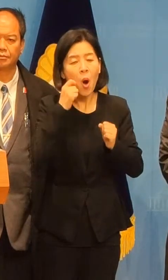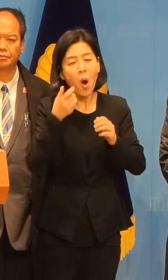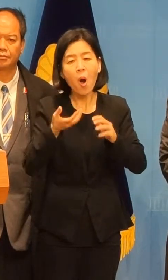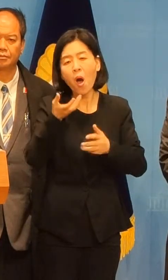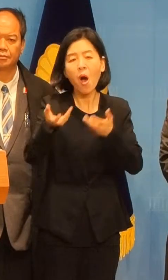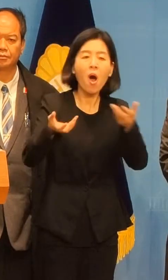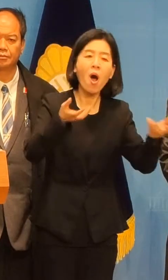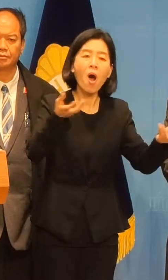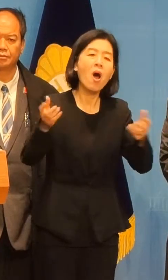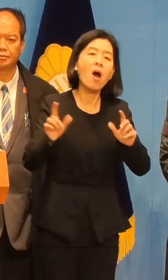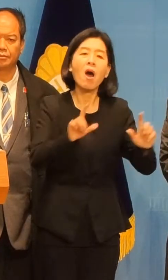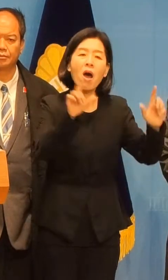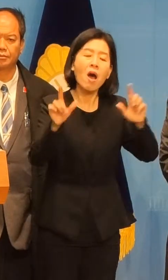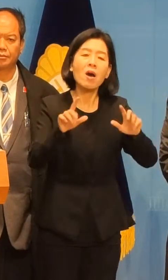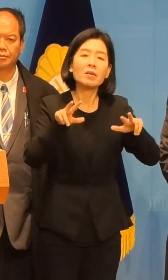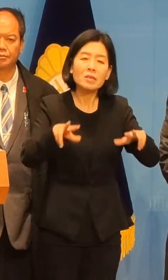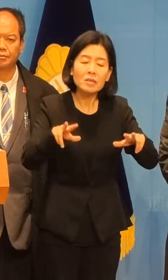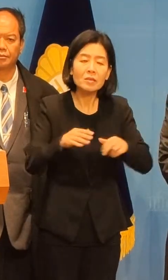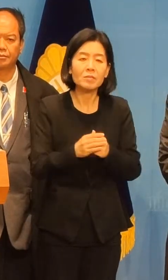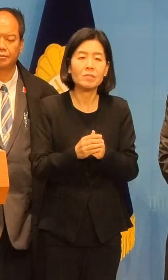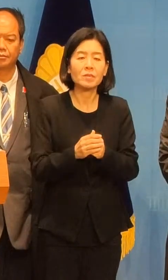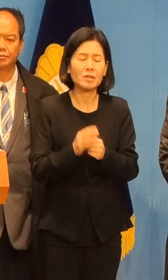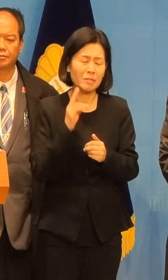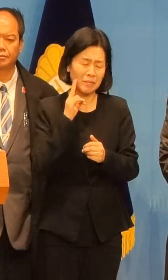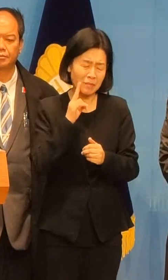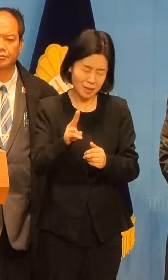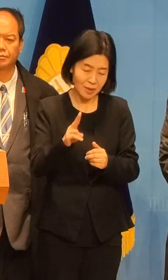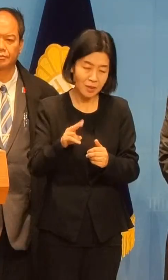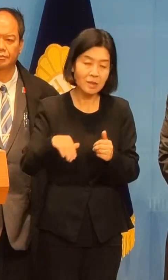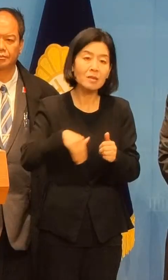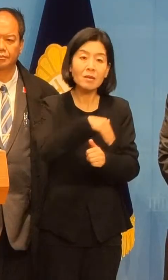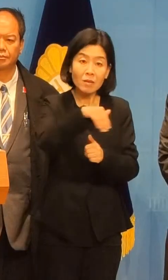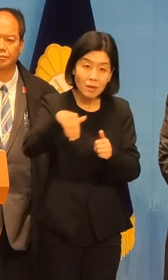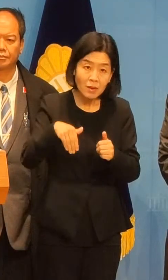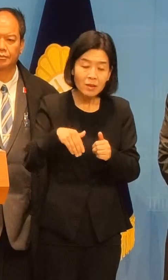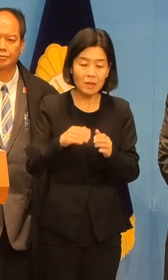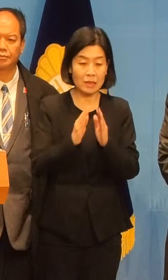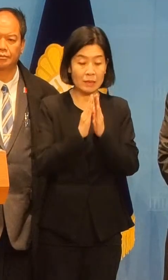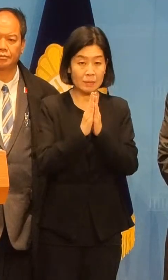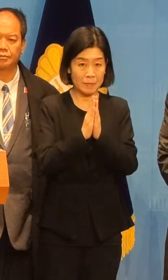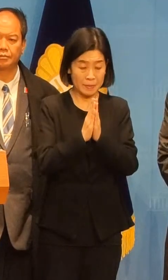비극적 상황에서도 미얀마 시민들은 대한민국의